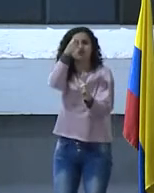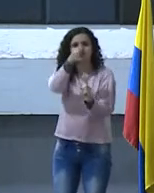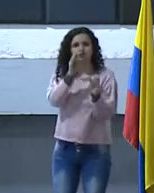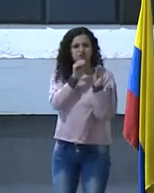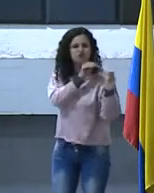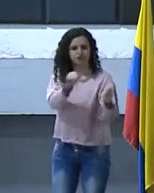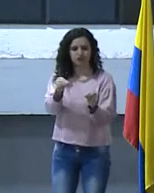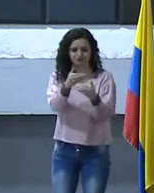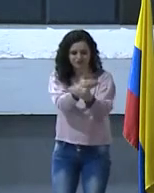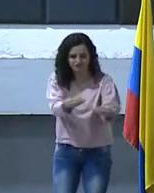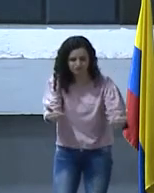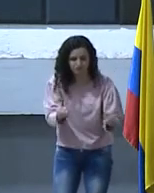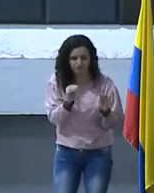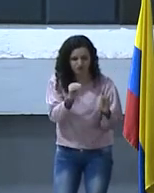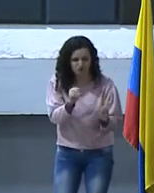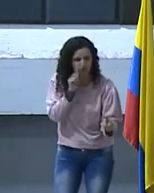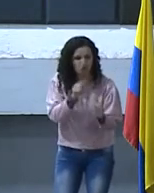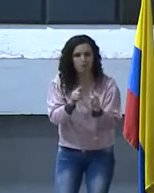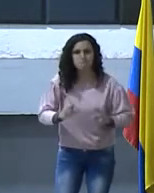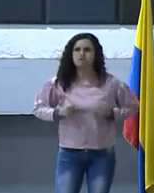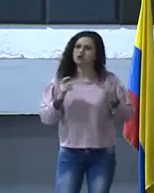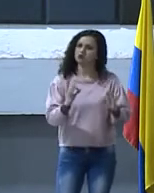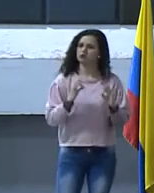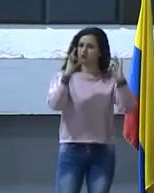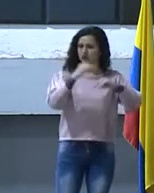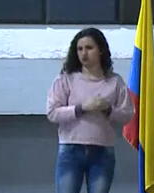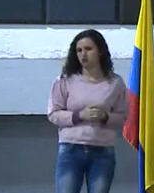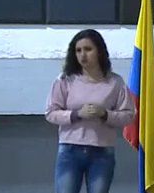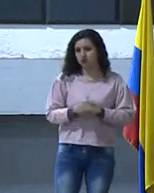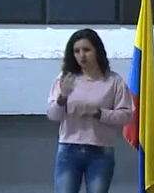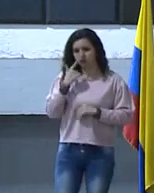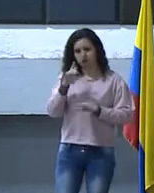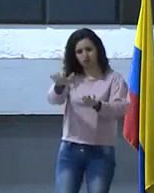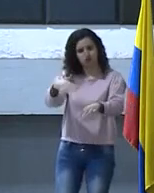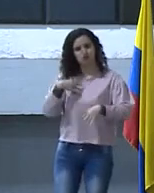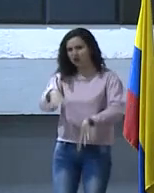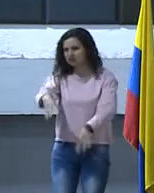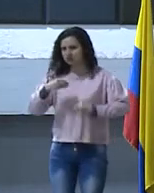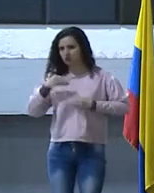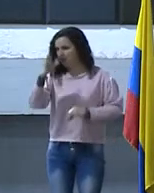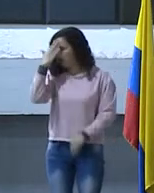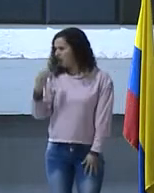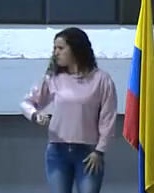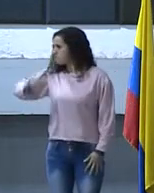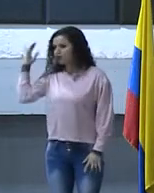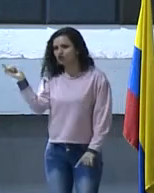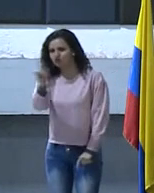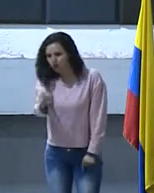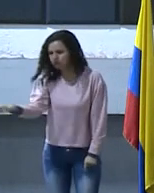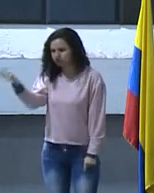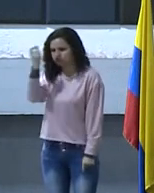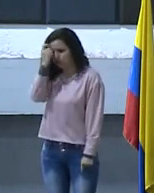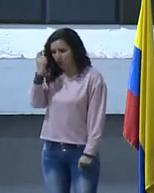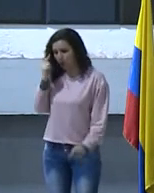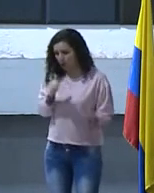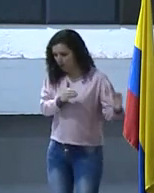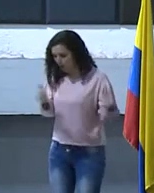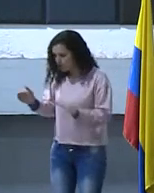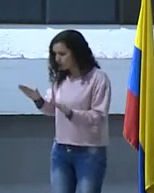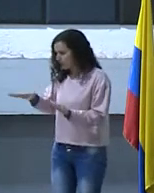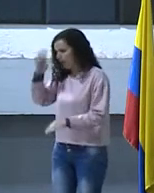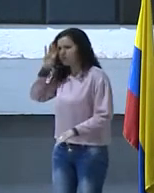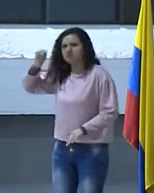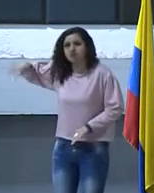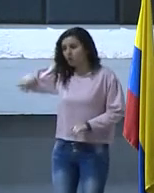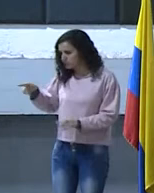vida digna es resistirnos a olvidar les pues una sociedad que olvida a sus muertos sin reconocerlos como